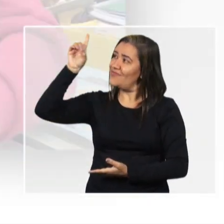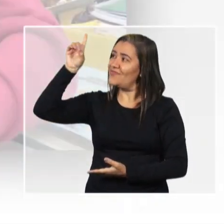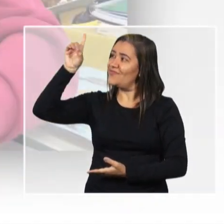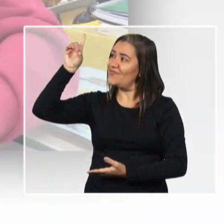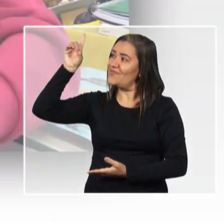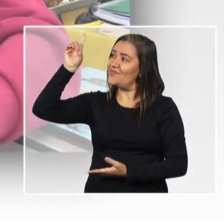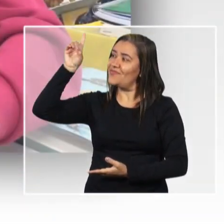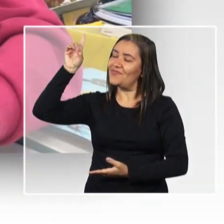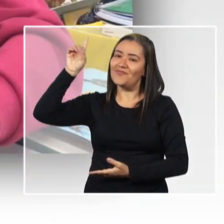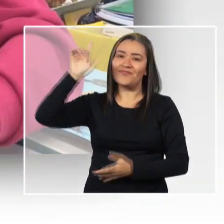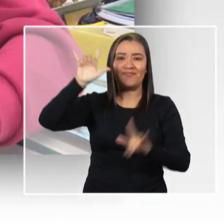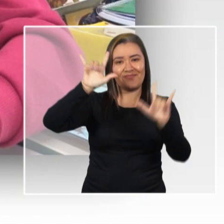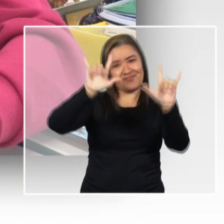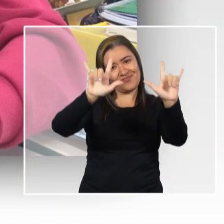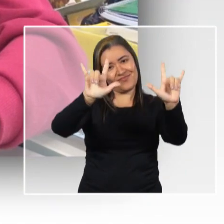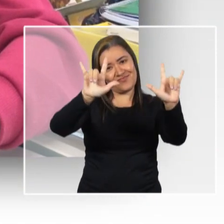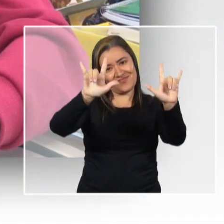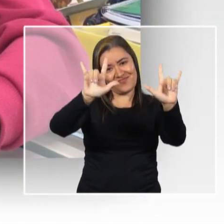aos olhos do